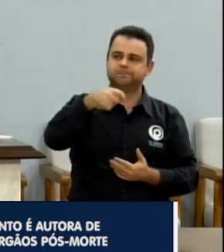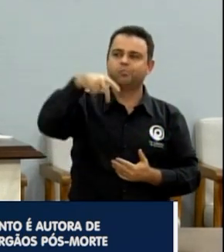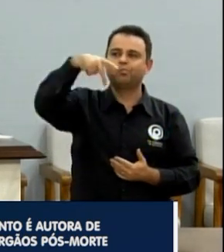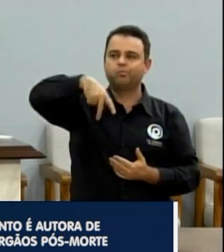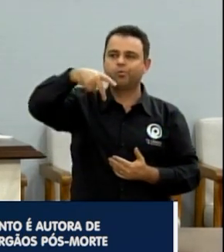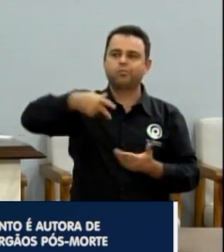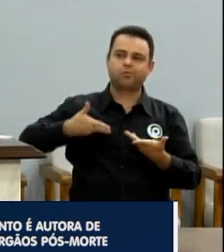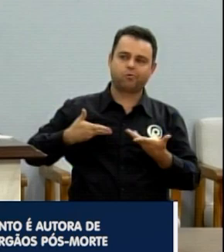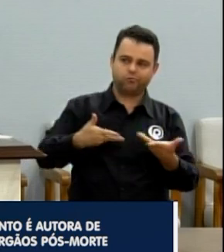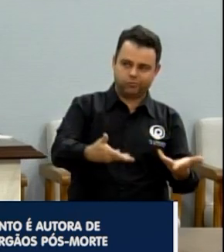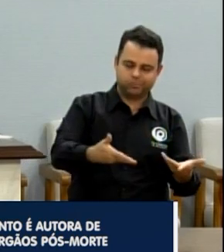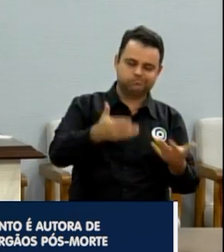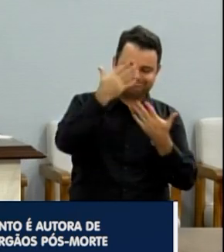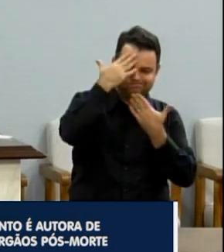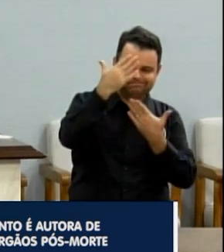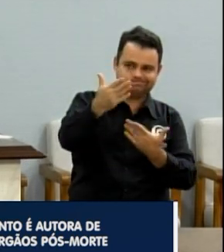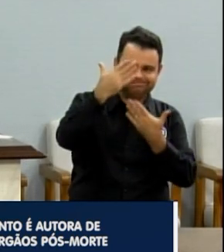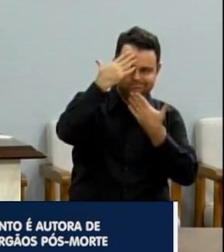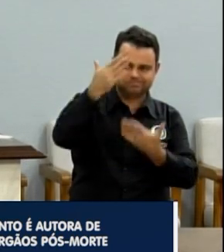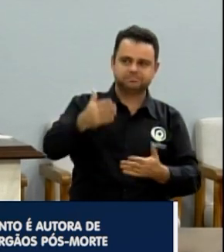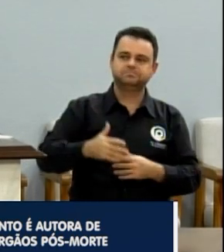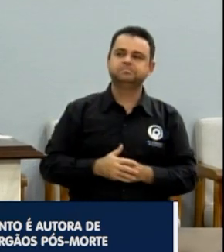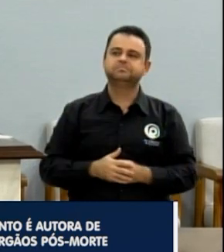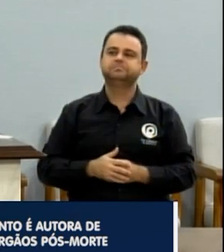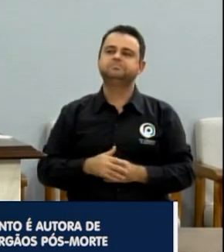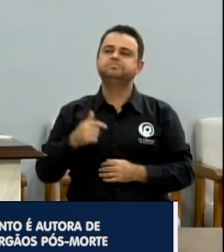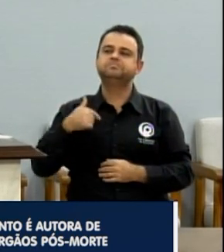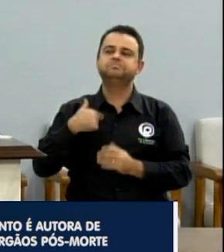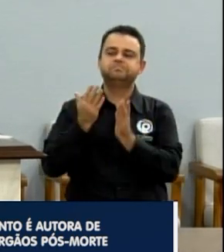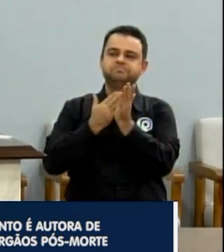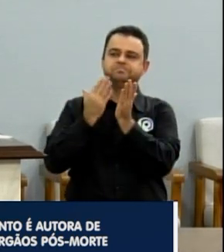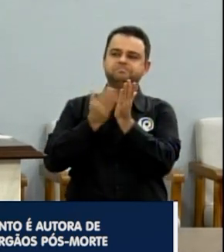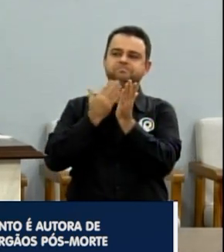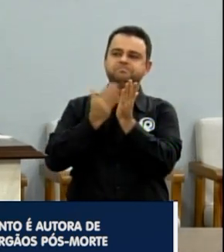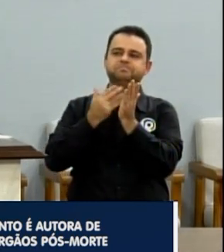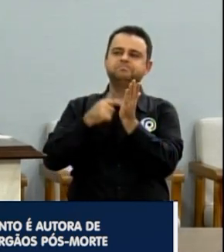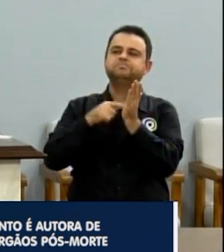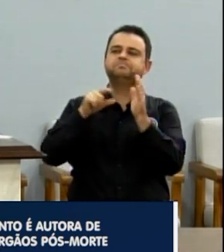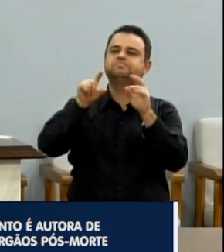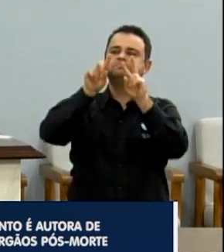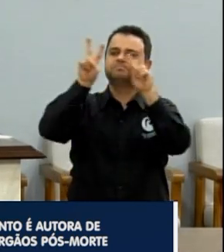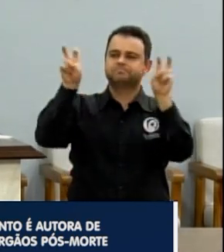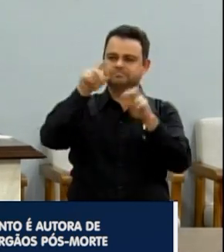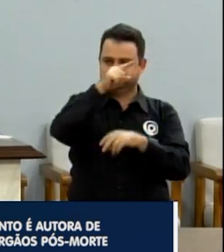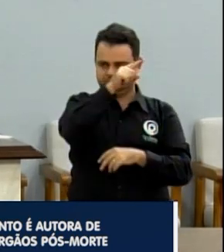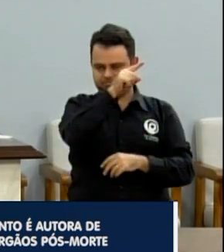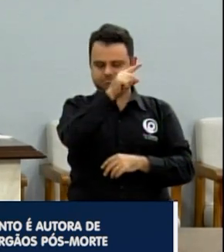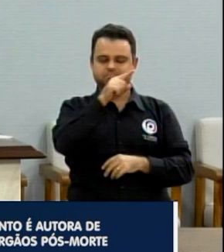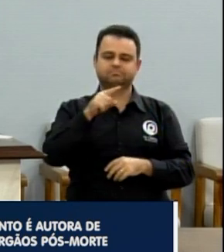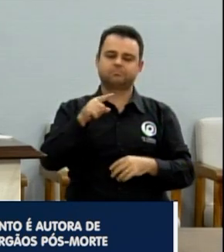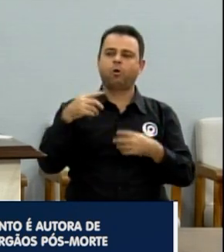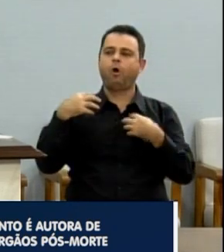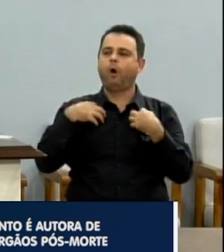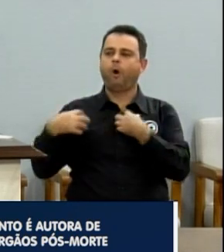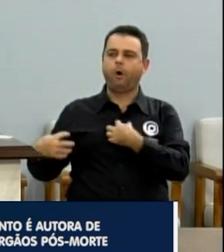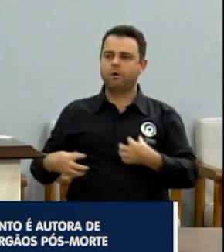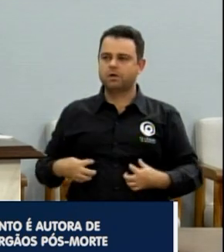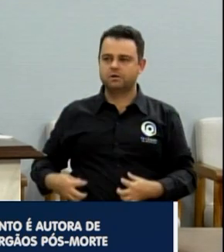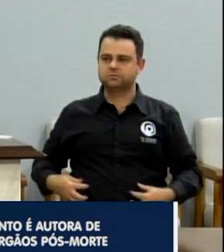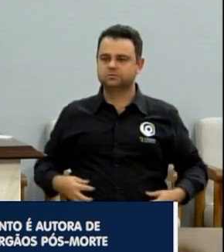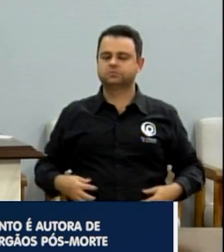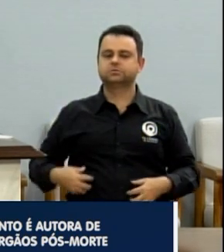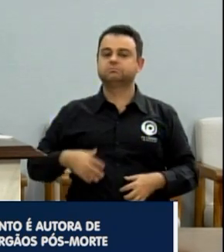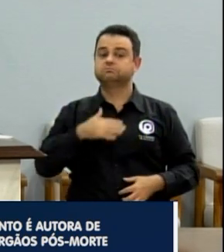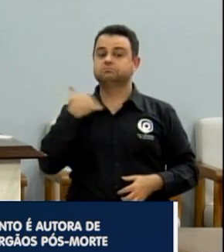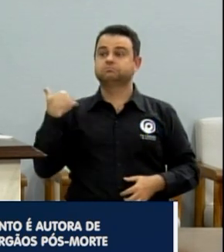Renato Pupo. Bom, eu sou autora do livro Doação de Órgãos Pós-Mortem e é exatamente esse o tema que eu trago em pauta